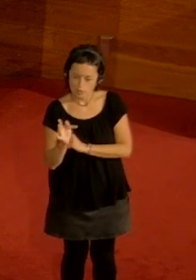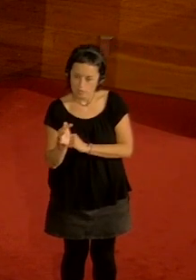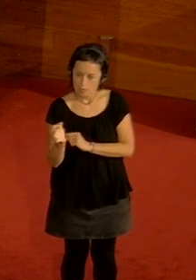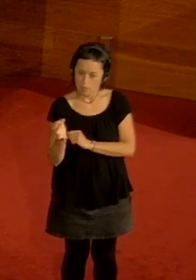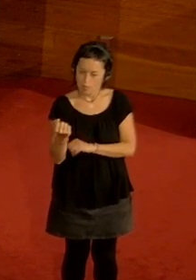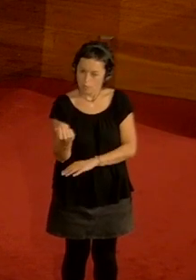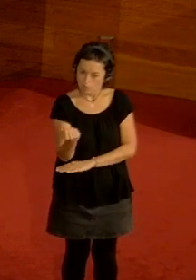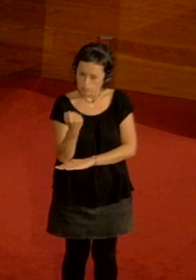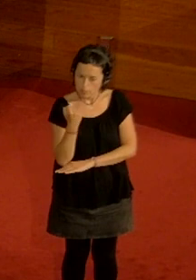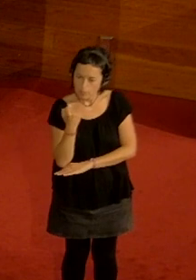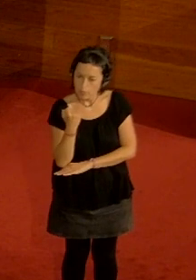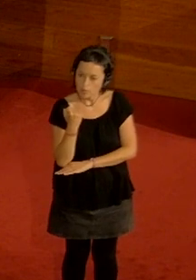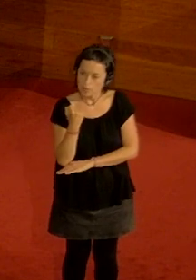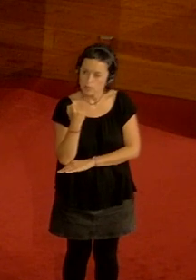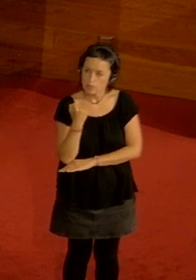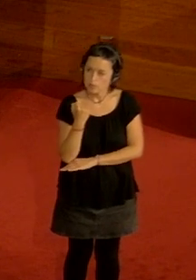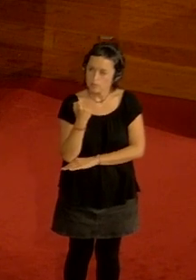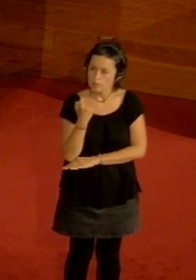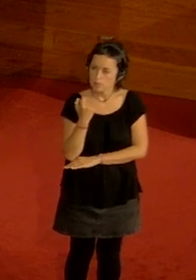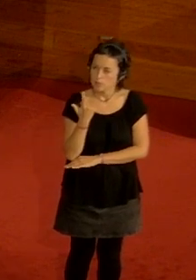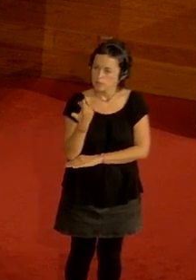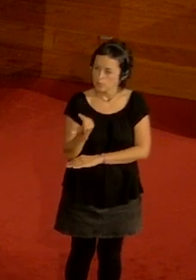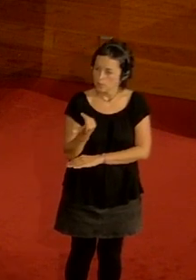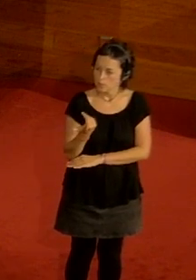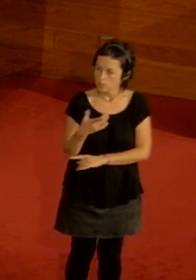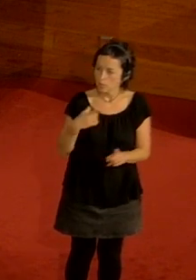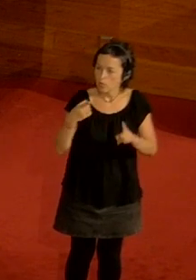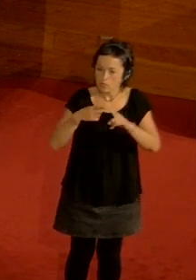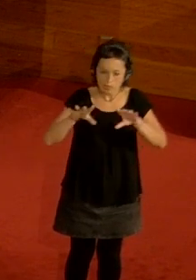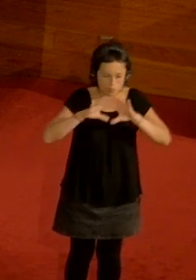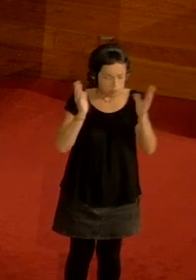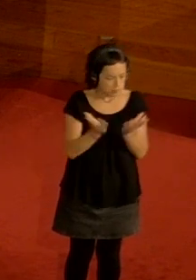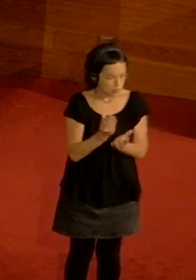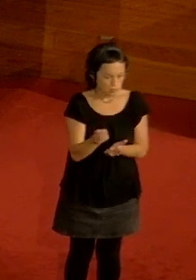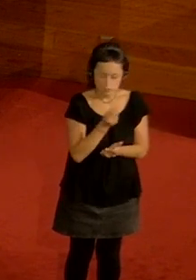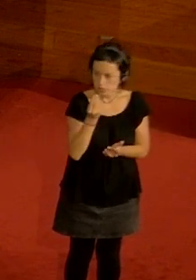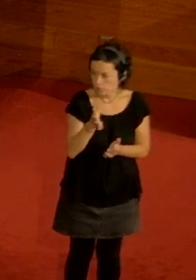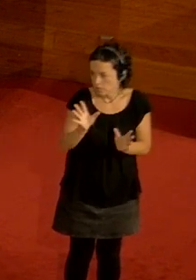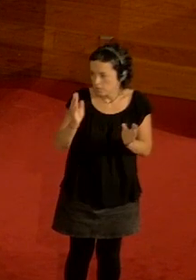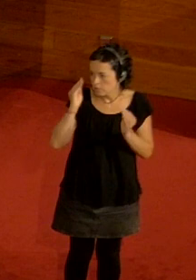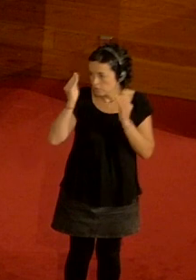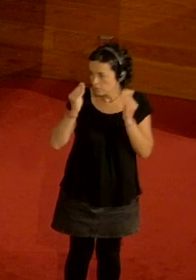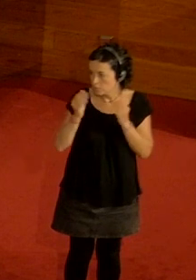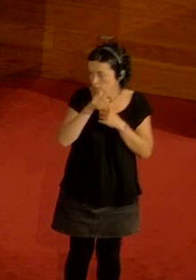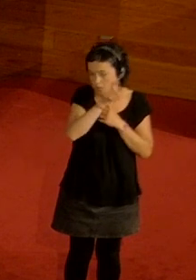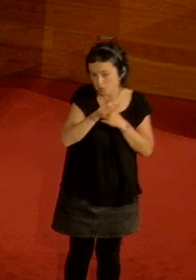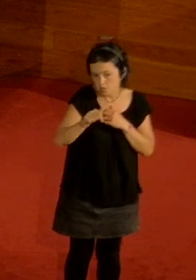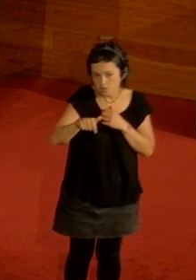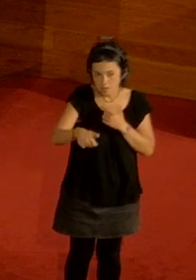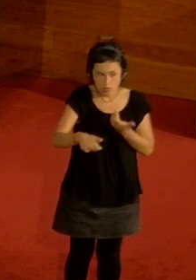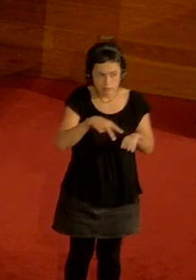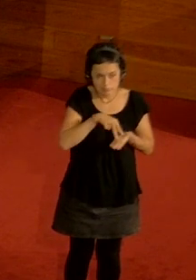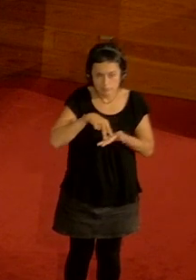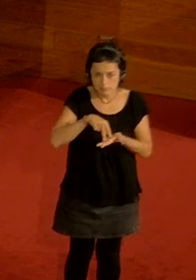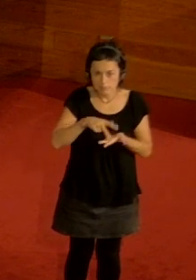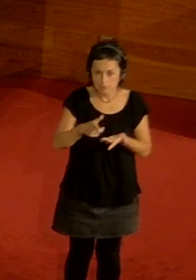de de de ese de esa implicación por mundos mejorados en el fondo es es lo que yo creo que a las personas que estamos aquí nos